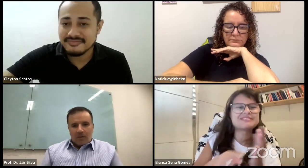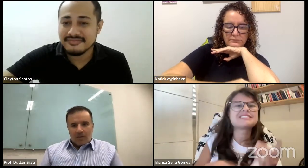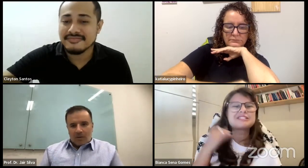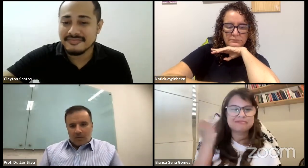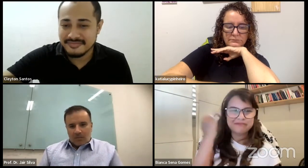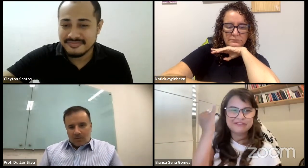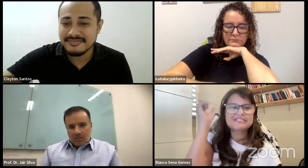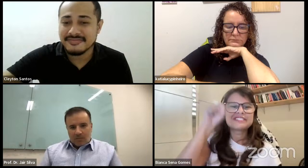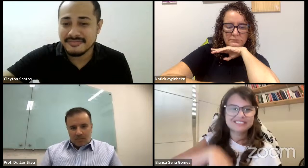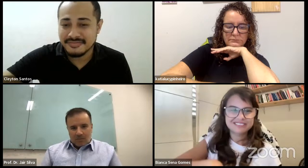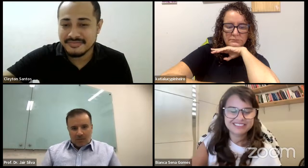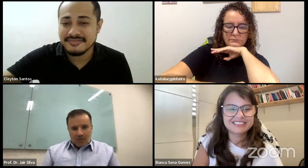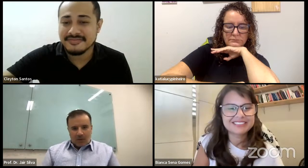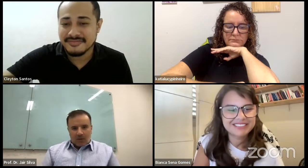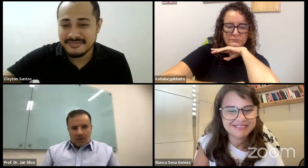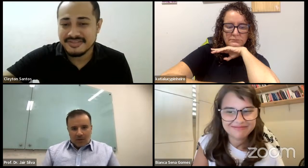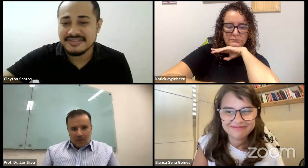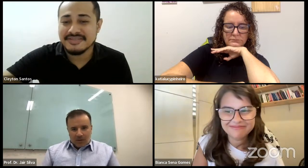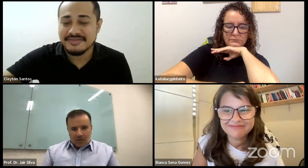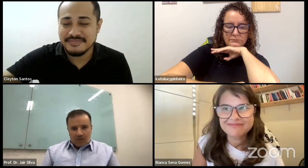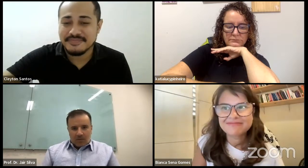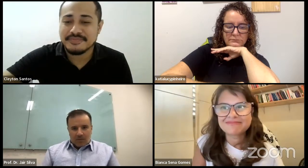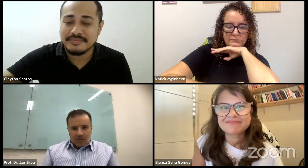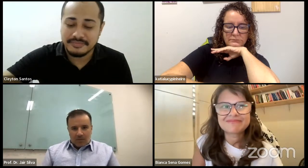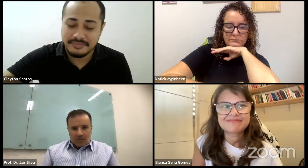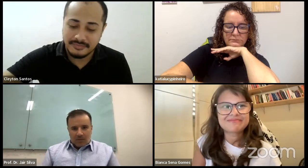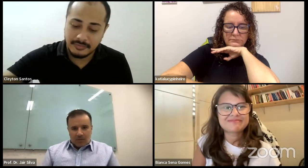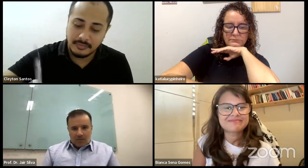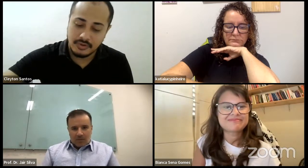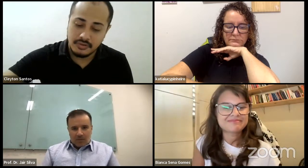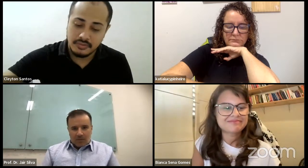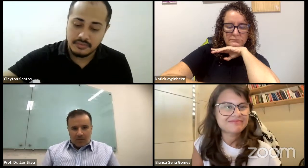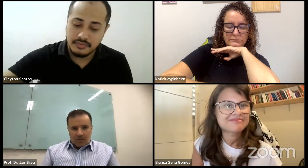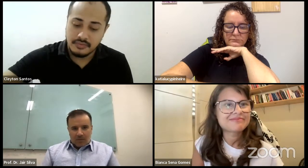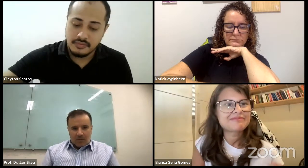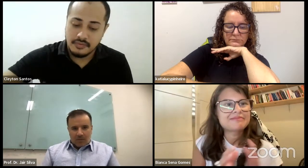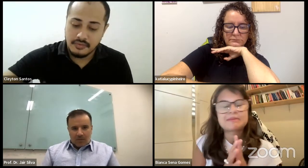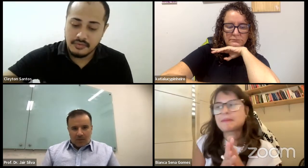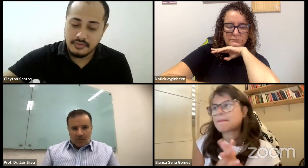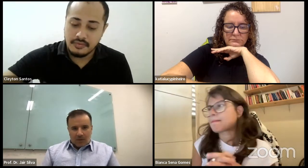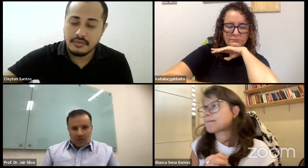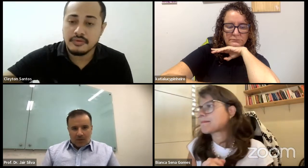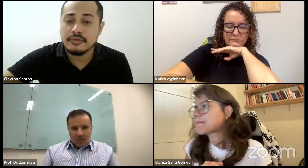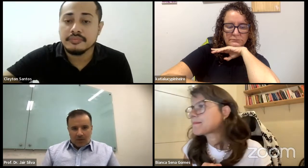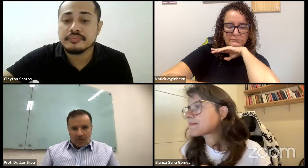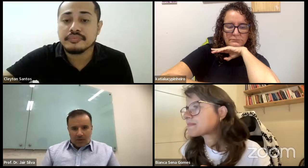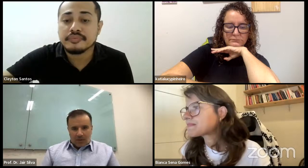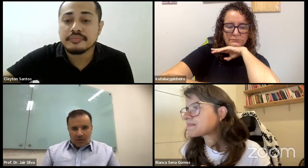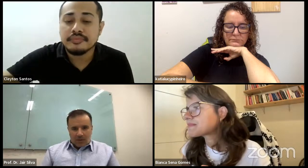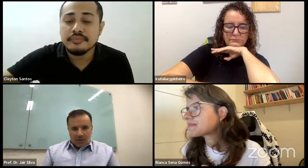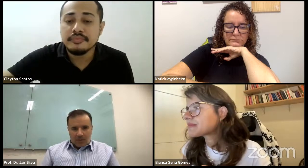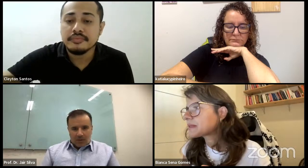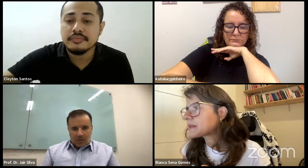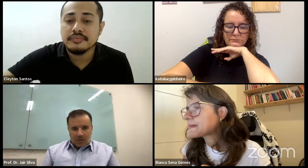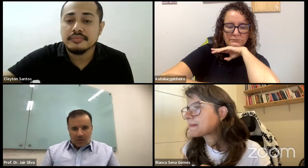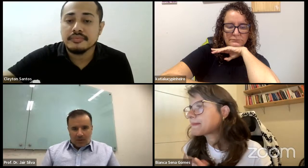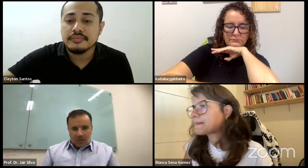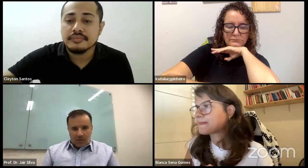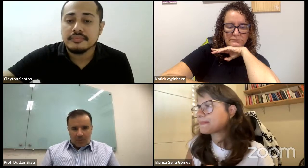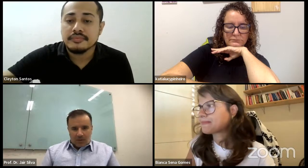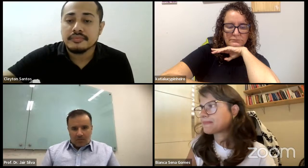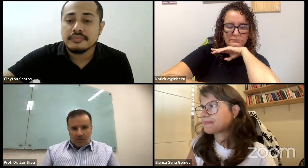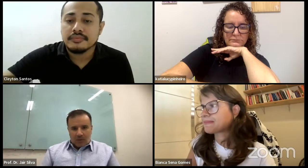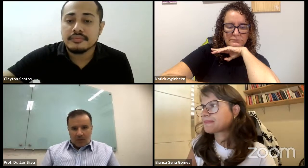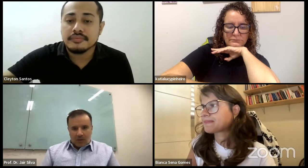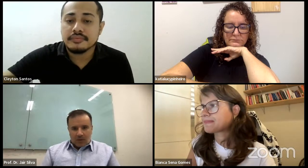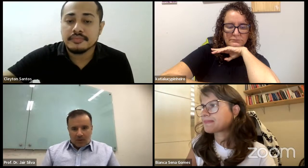dissertação, nós acabamos percebendo de fato que você pesquisou, você debruçou de fato para desenvolver sua